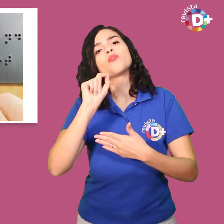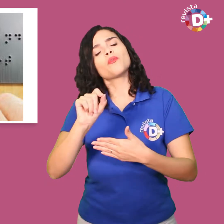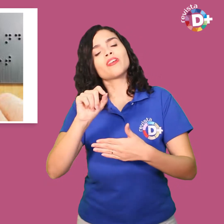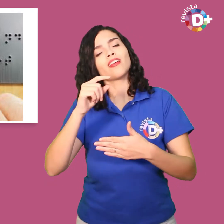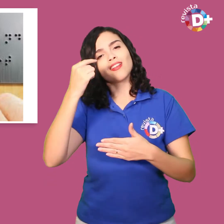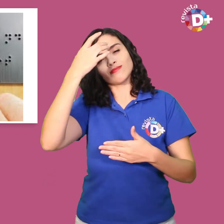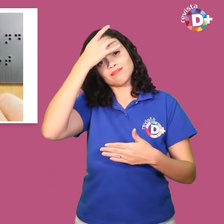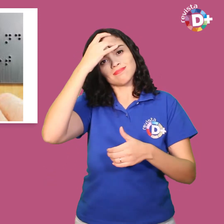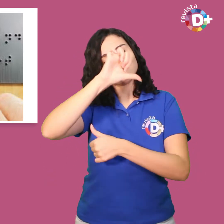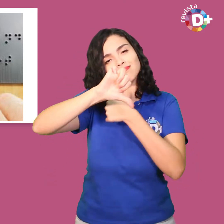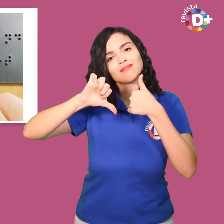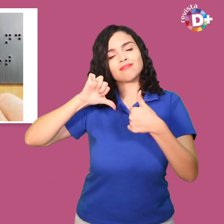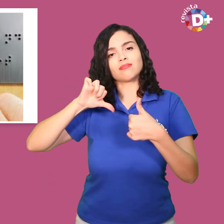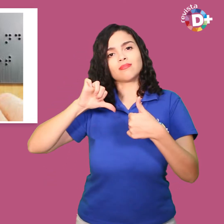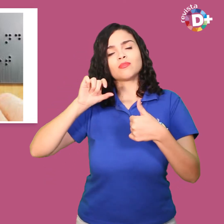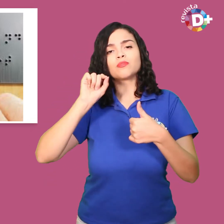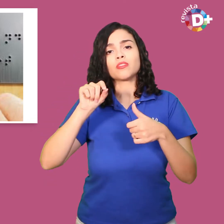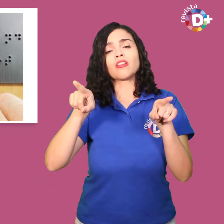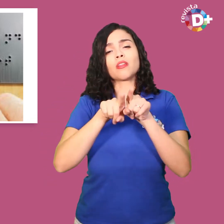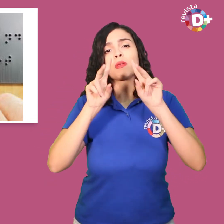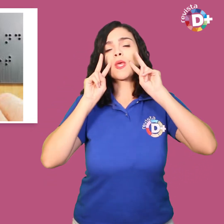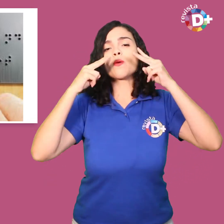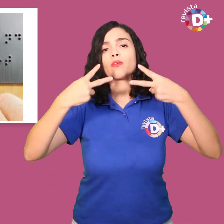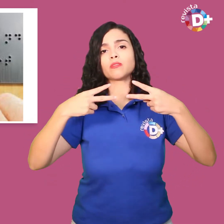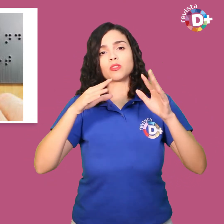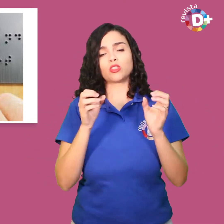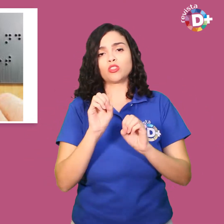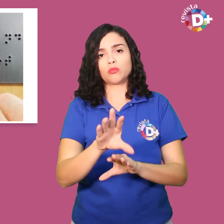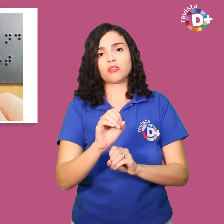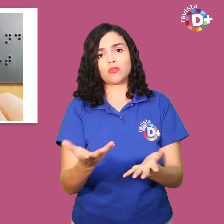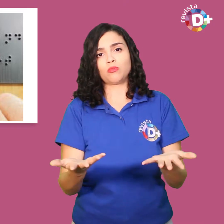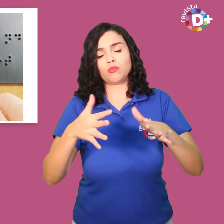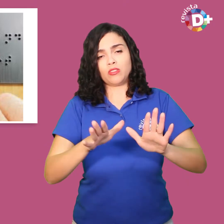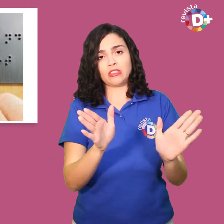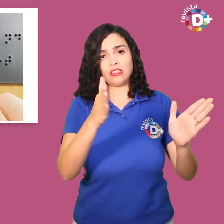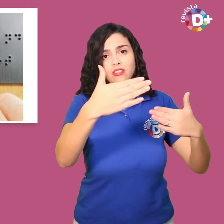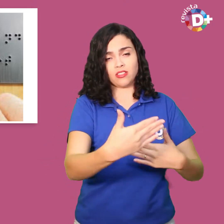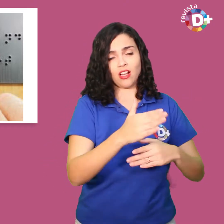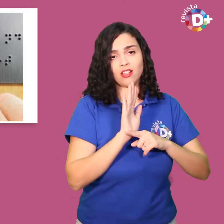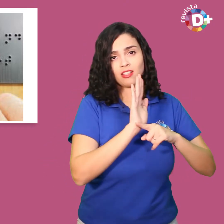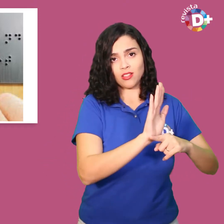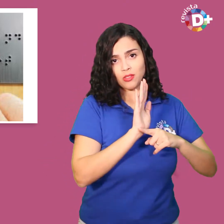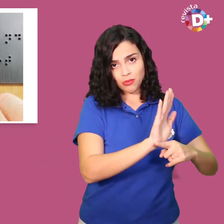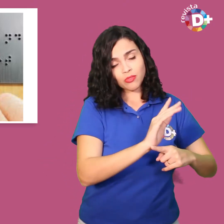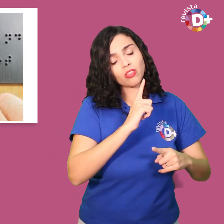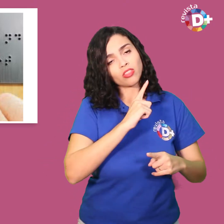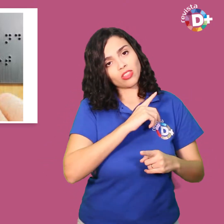de paradigma e no reconhecimento da escola inclusiva. Hoje, as salas de recursos multifuncionais, implementadas